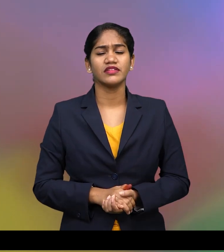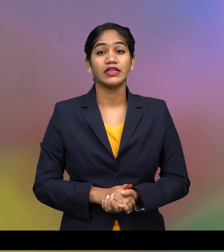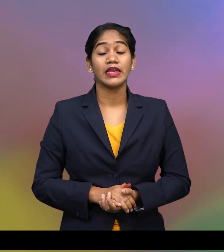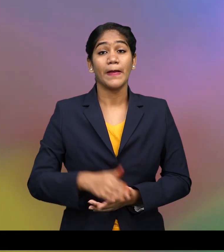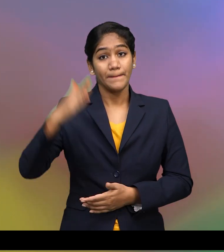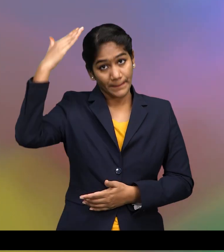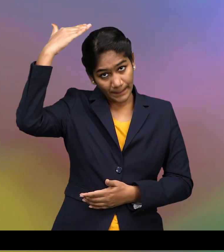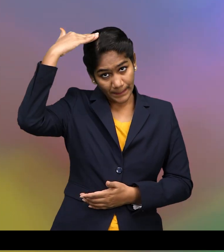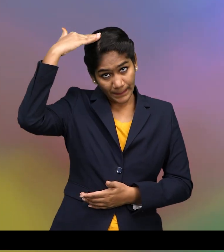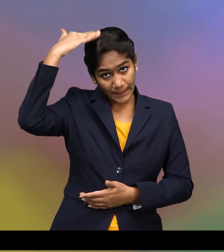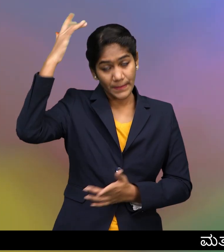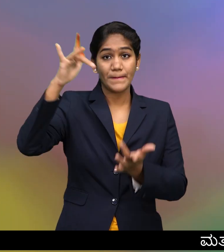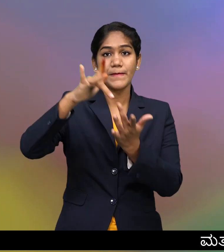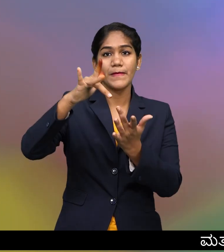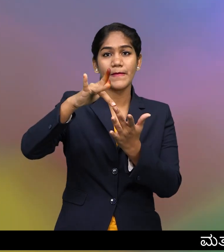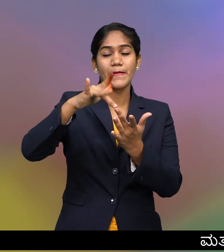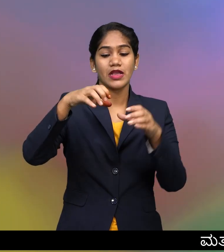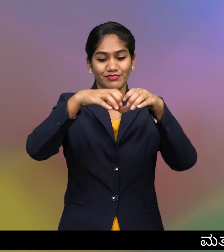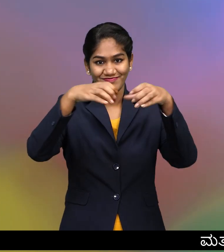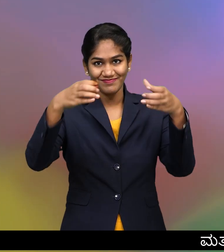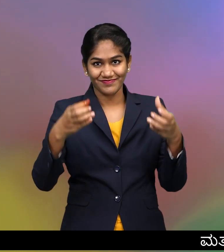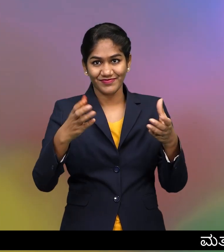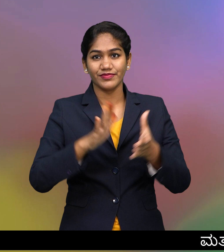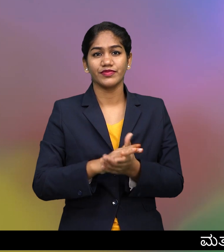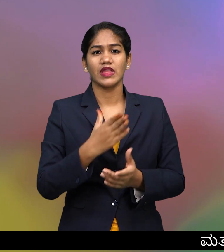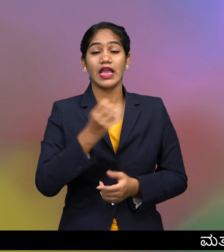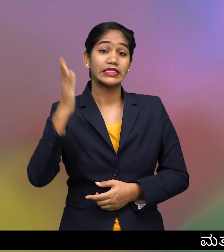ಮೆದುಳು ಮತ್ತು ಬೆನ್ನುಹುರಿ